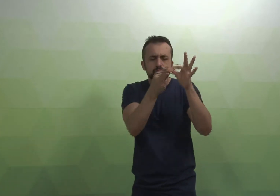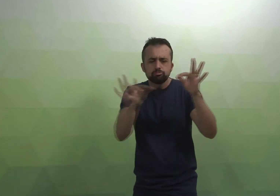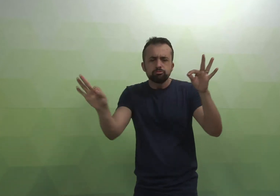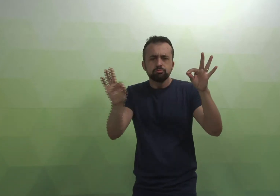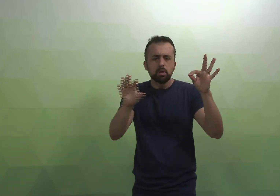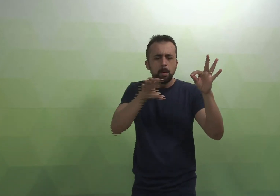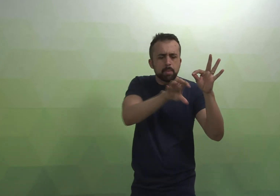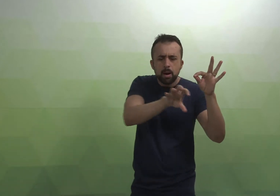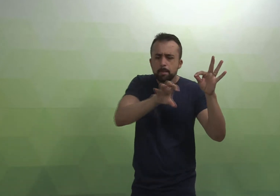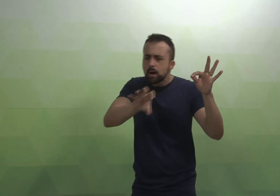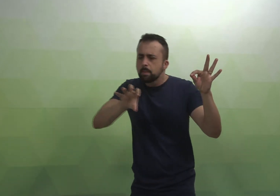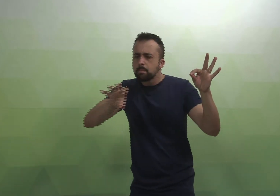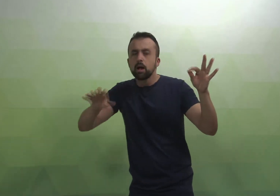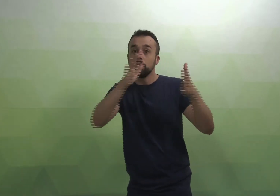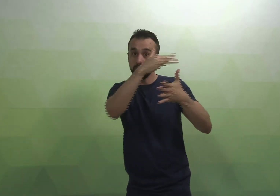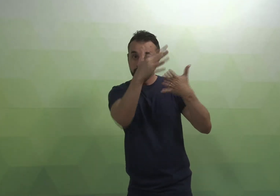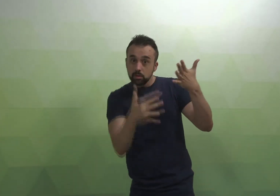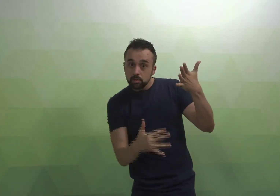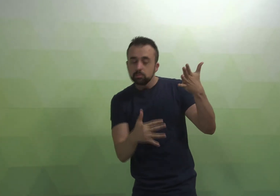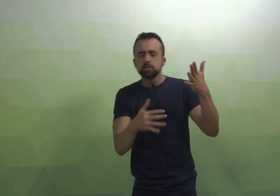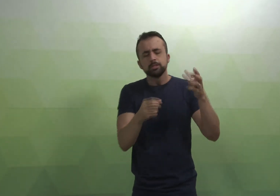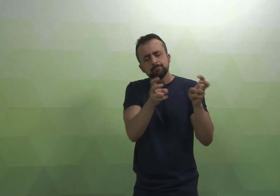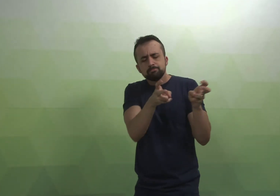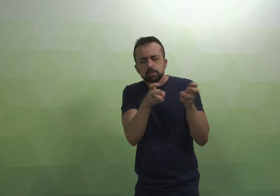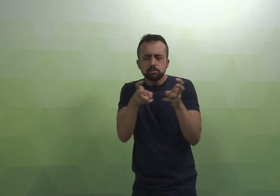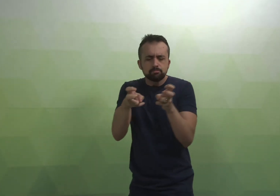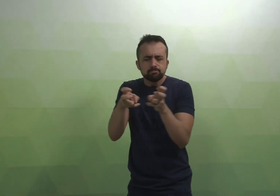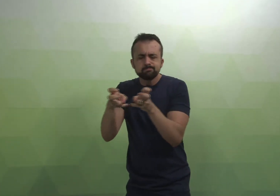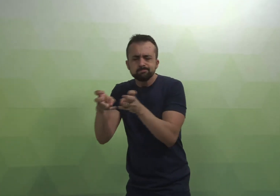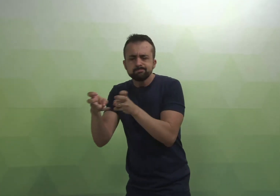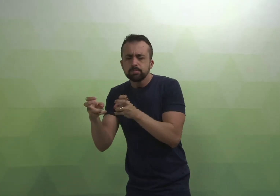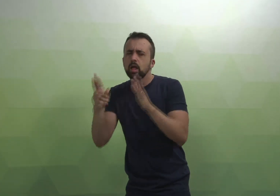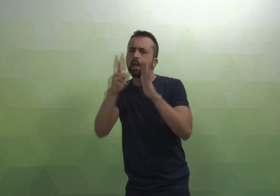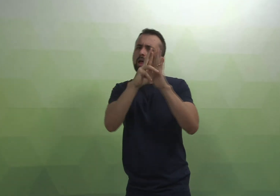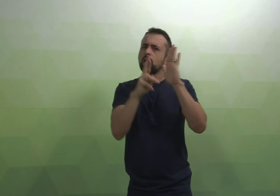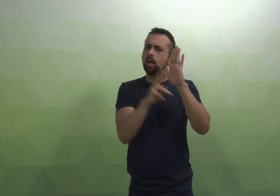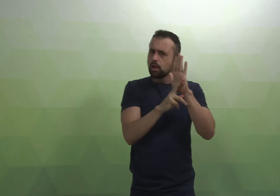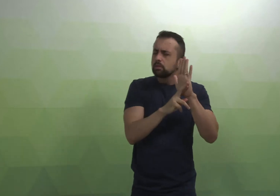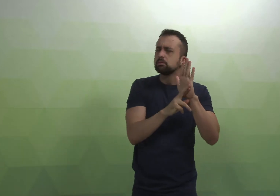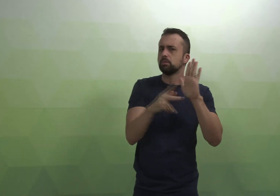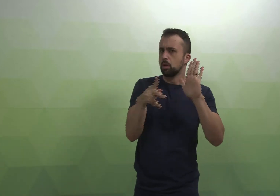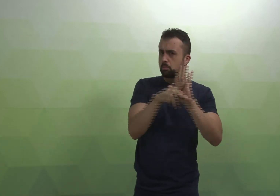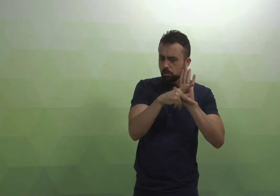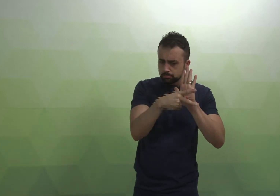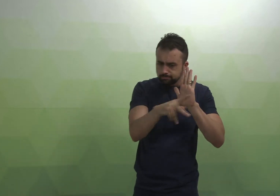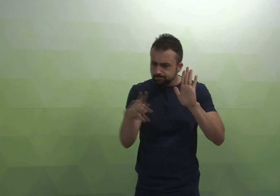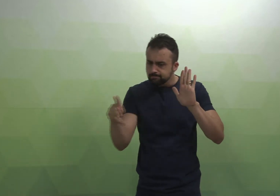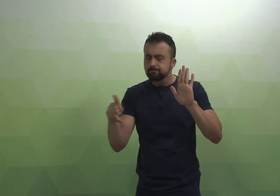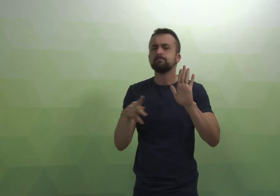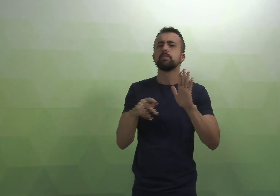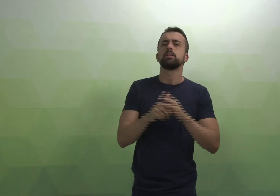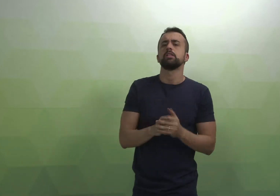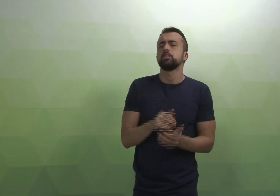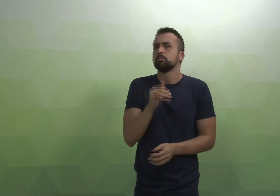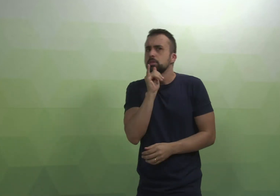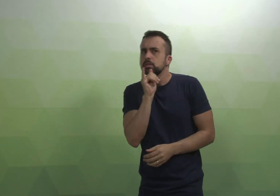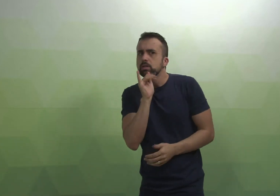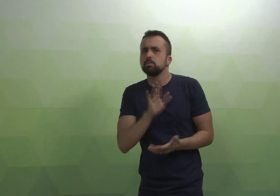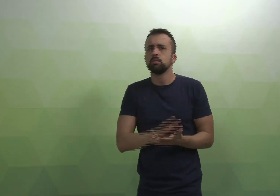Ao analisar as estruturas internas das sentenças na Libras, pode-se perceber algumas regras